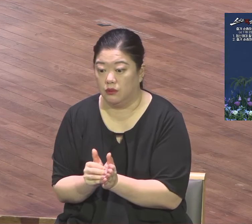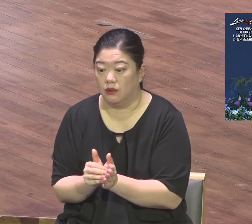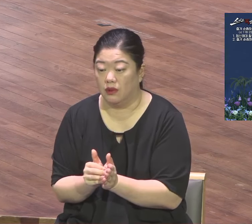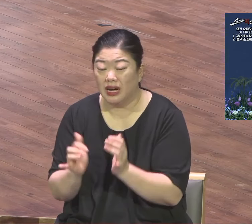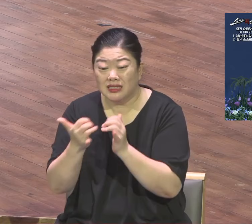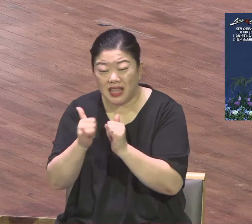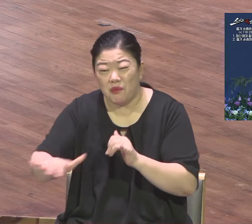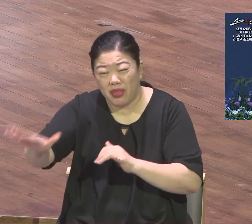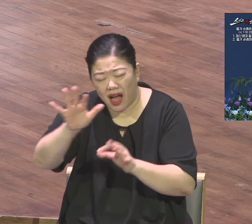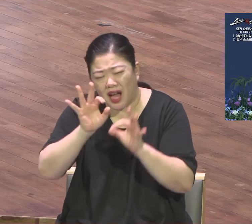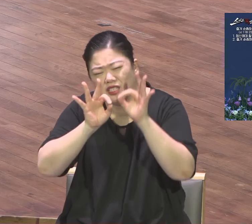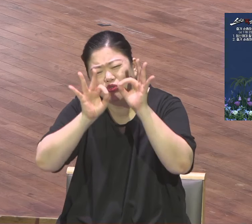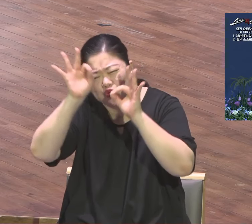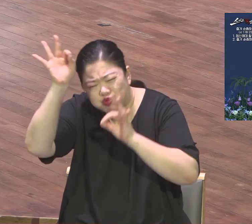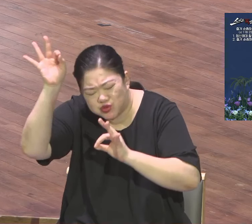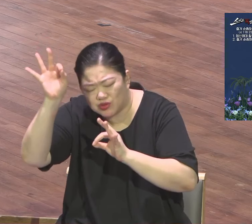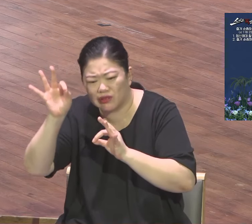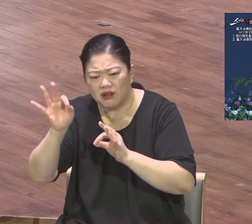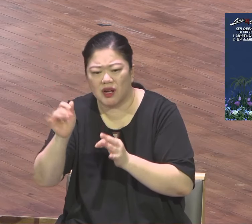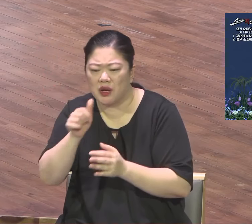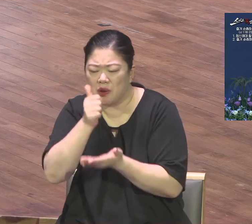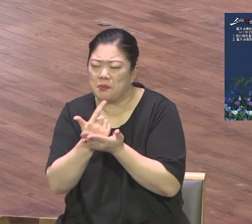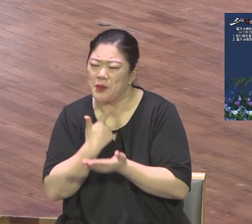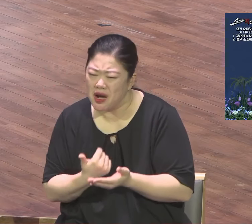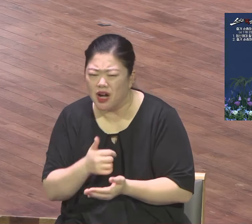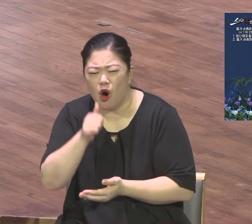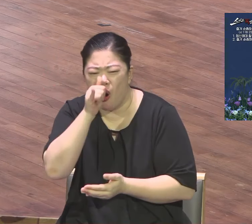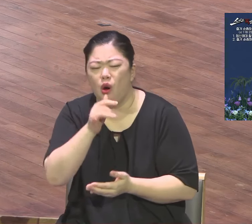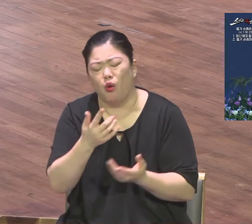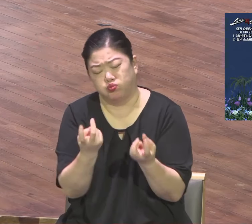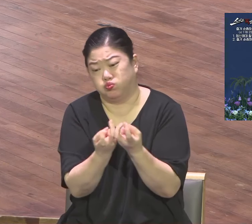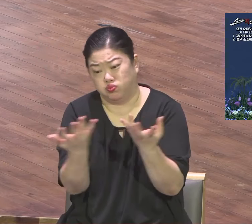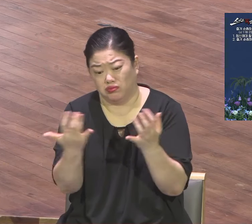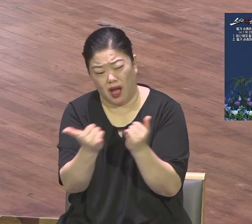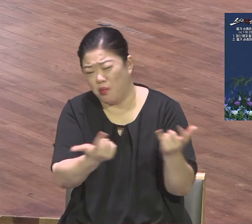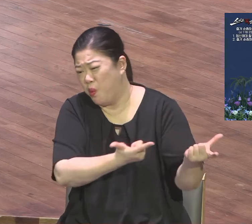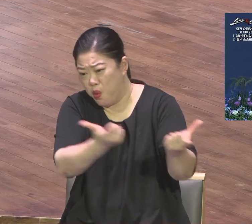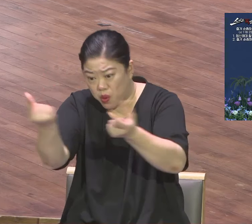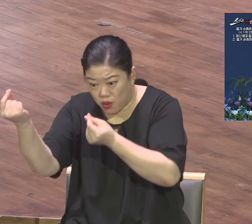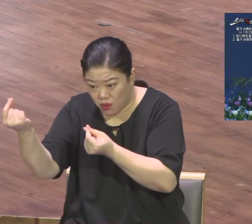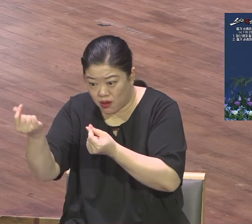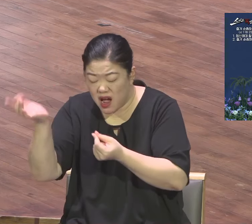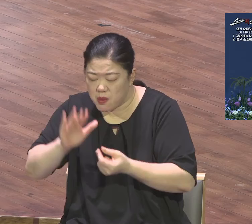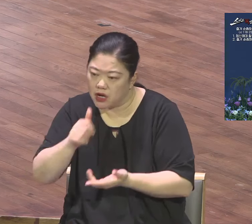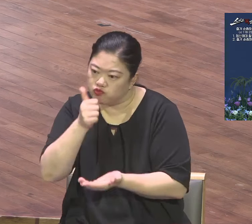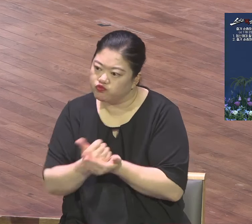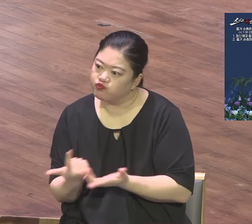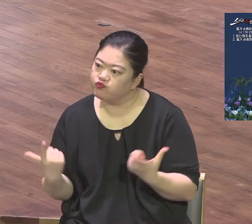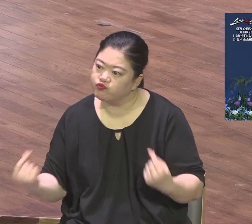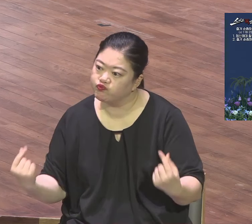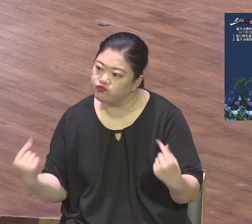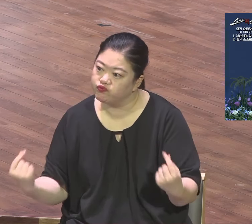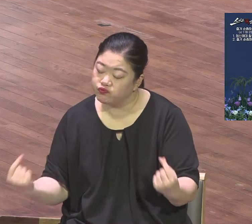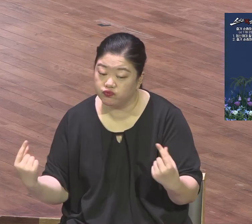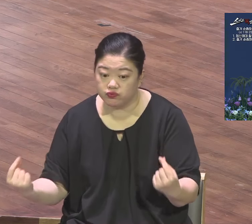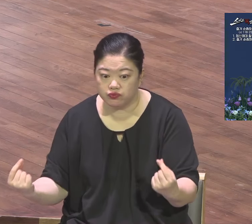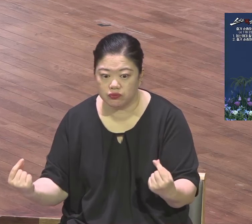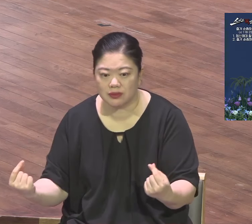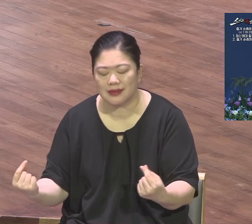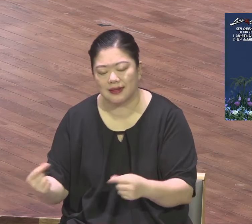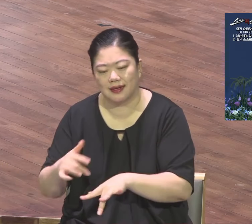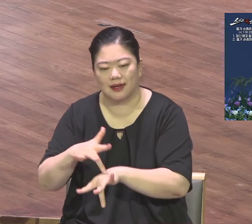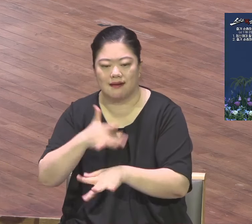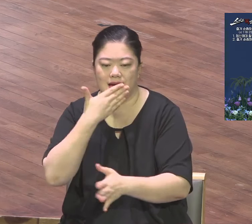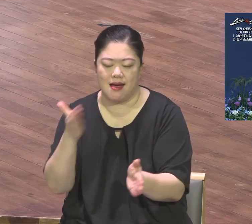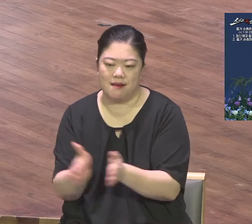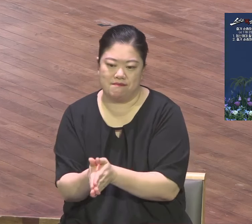인간은 다 실수하고 넘어지고 죄악에 물들 수 있는 장기의 3장 환경 속에 살고 있어요. 그렇다고 이스라엘 백성들처럼 반복해서